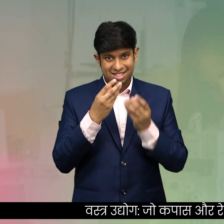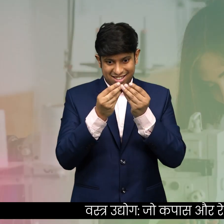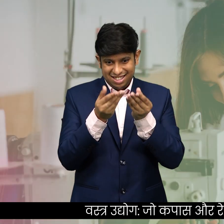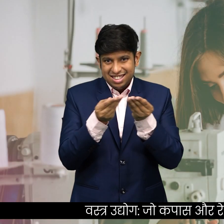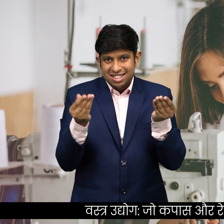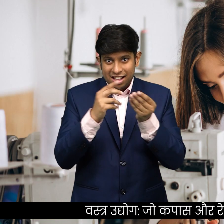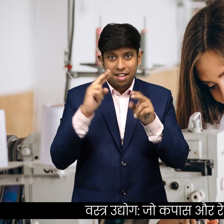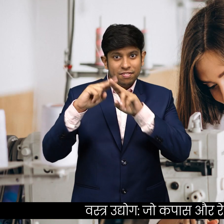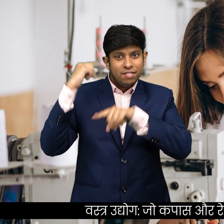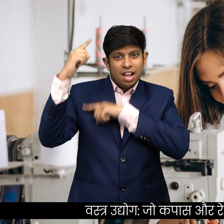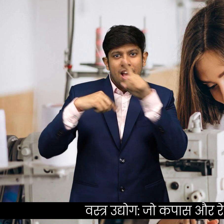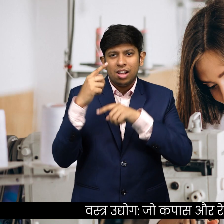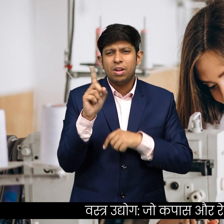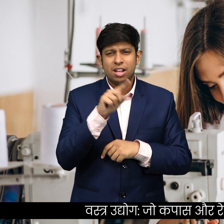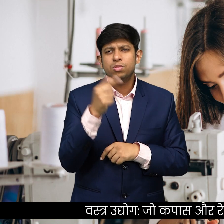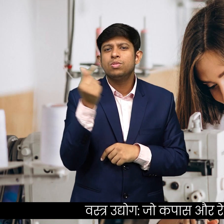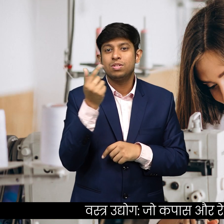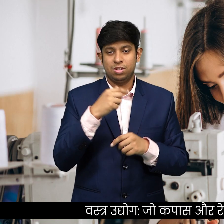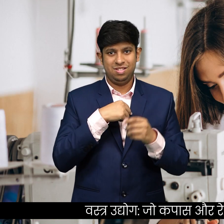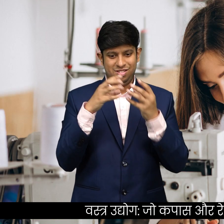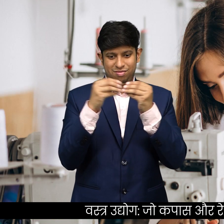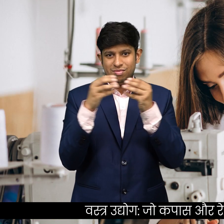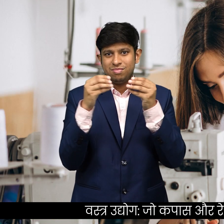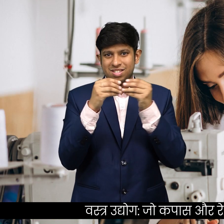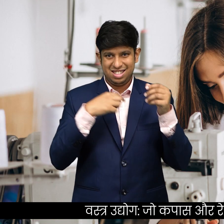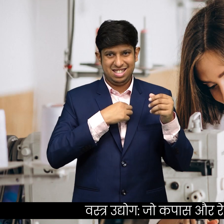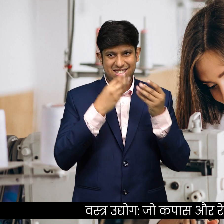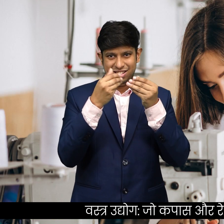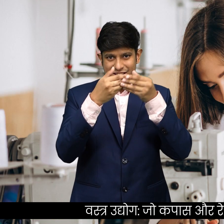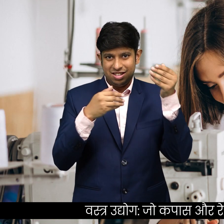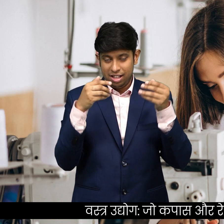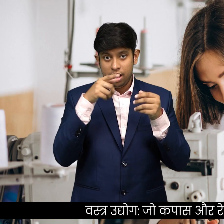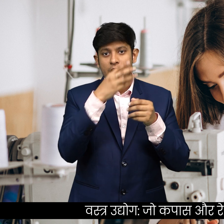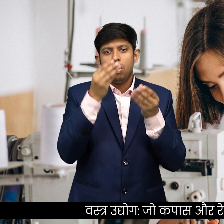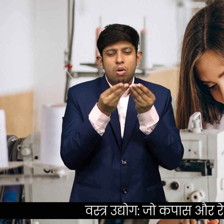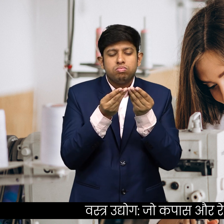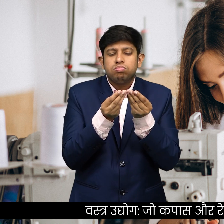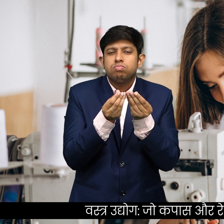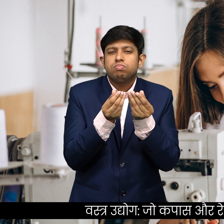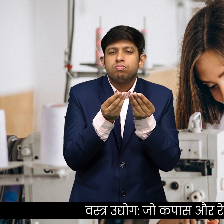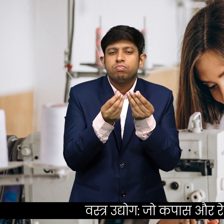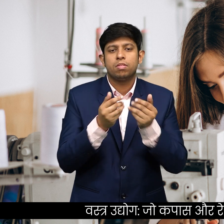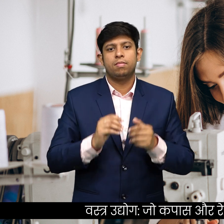वस्त्र उद्योग, जो कपास और रेशम के कीड़ों का उपयोग करते हैं।